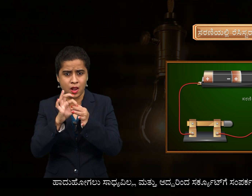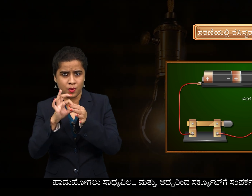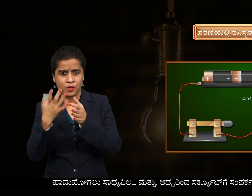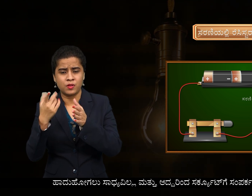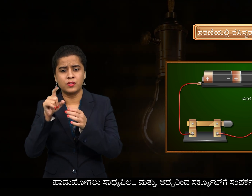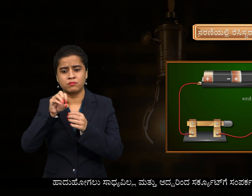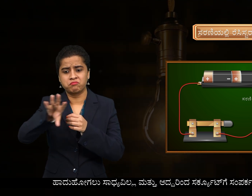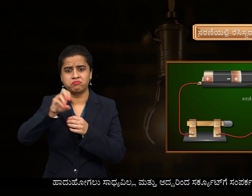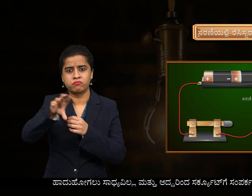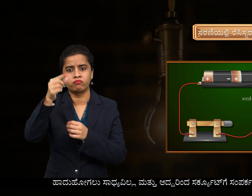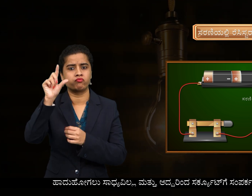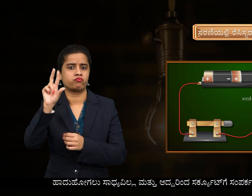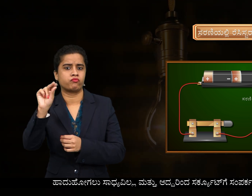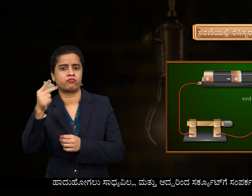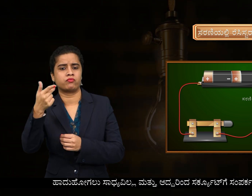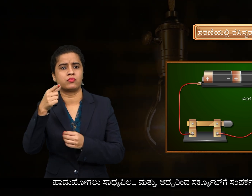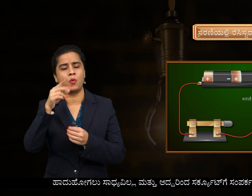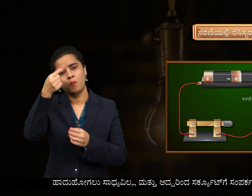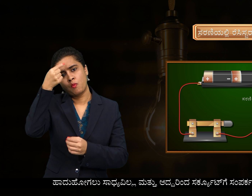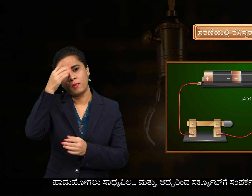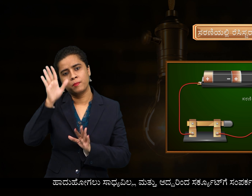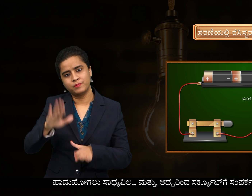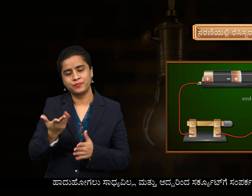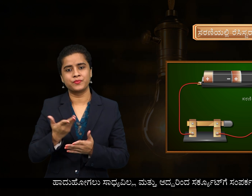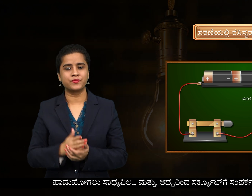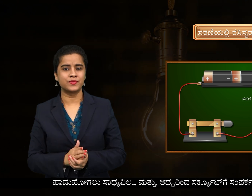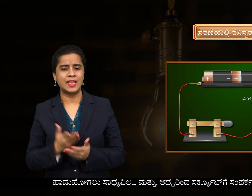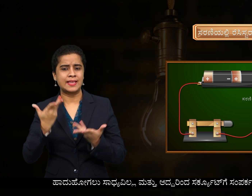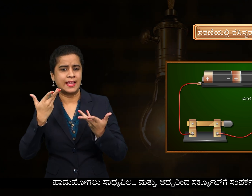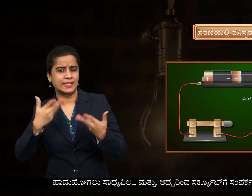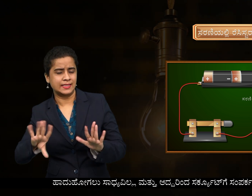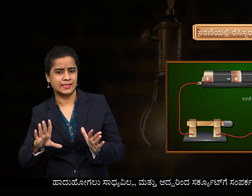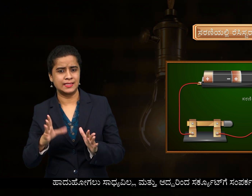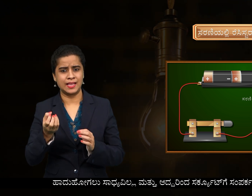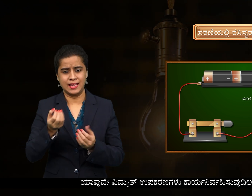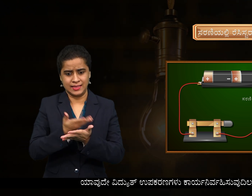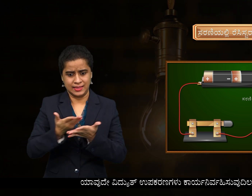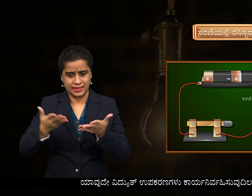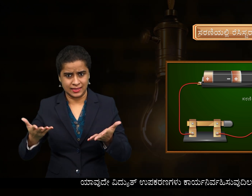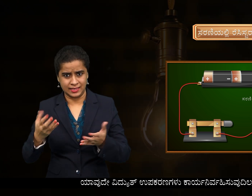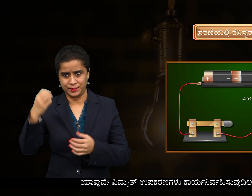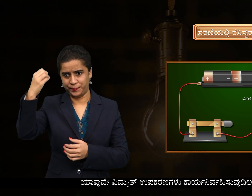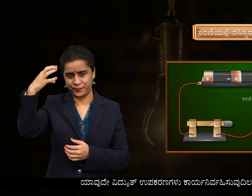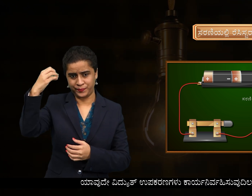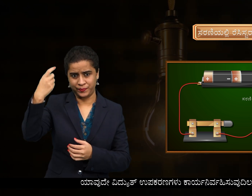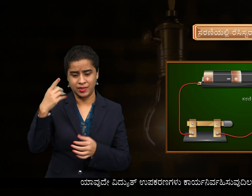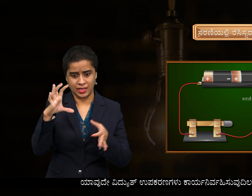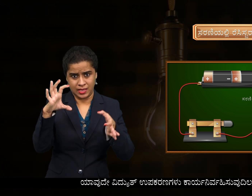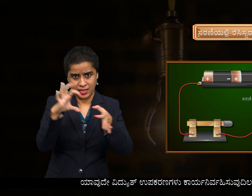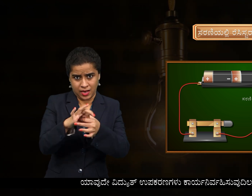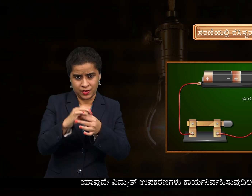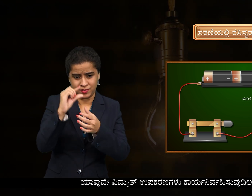ಮೂಲಕ ಹಾದುಹೋಗಲು ಸಾಧ್ಯವಿಲ್ಲ ಮತ್ತು ಆದ್ದರಿಂದ ಸರ್ಕ್ಯೂಟ್ಗೆ ಸಂಪರ್ಕಗೊಂಡಿರುವ ಯಾವುದೇ ವಿದ್ಯುತ್